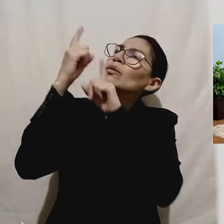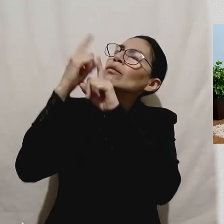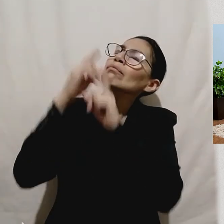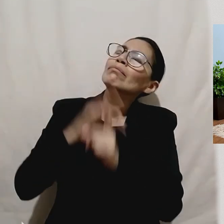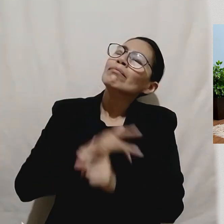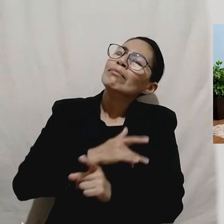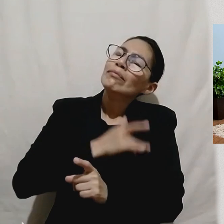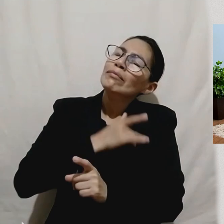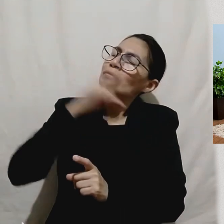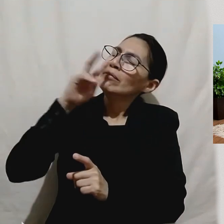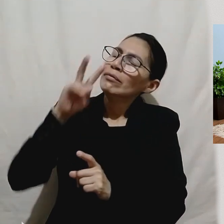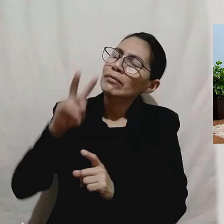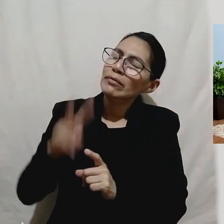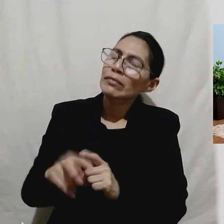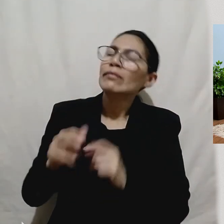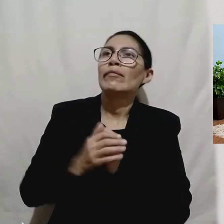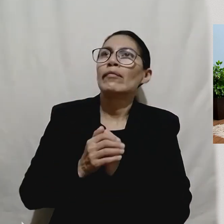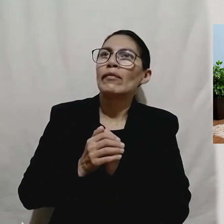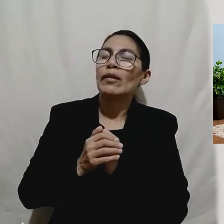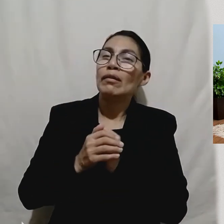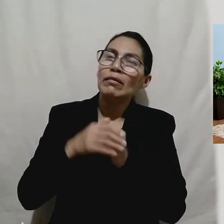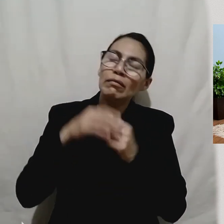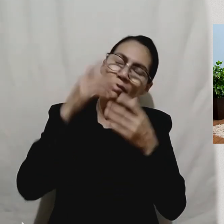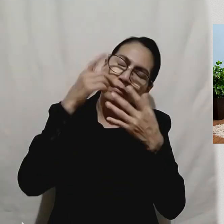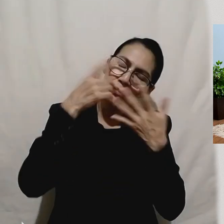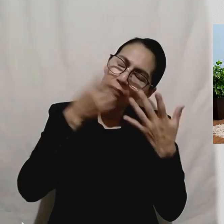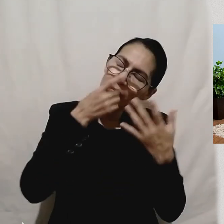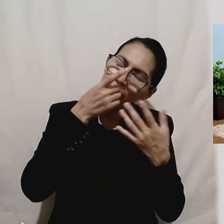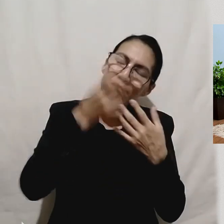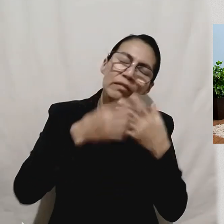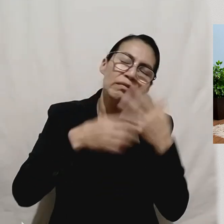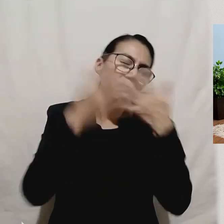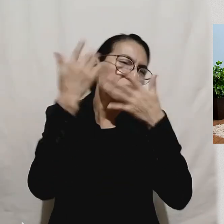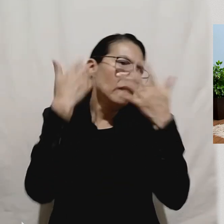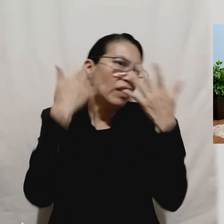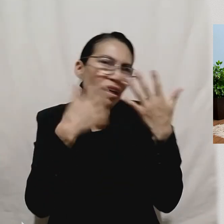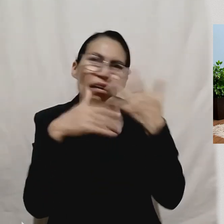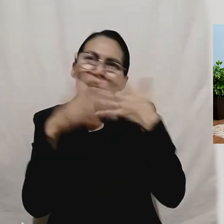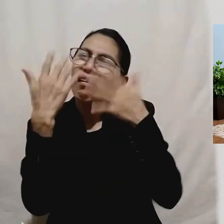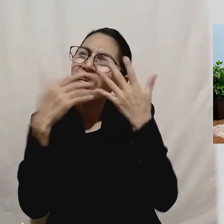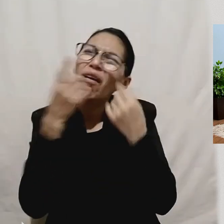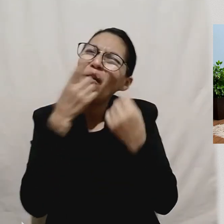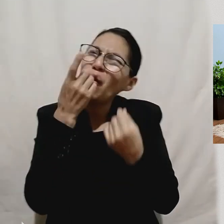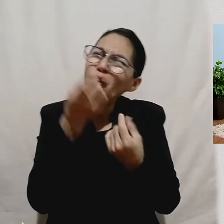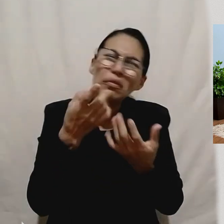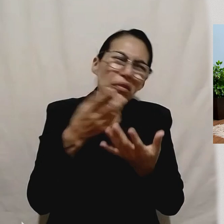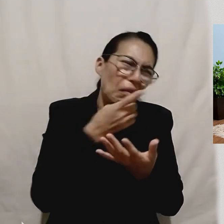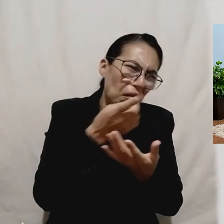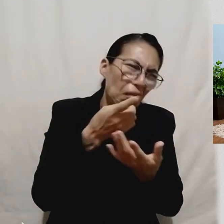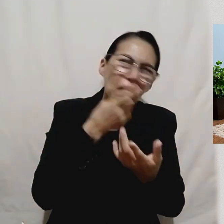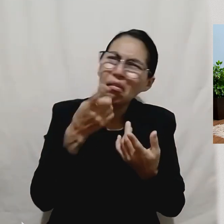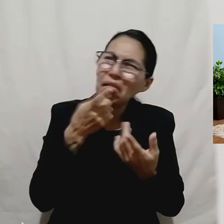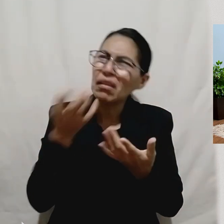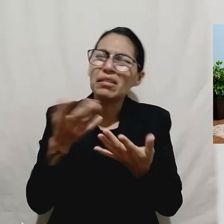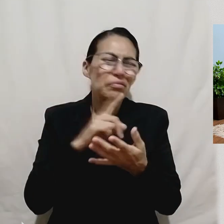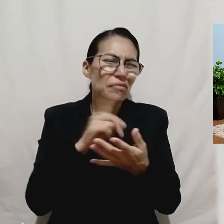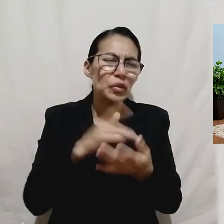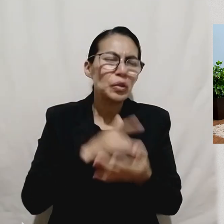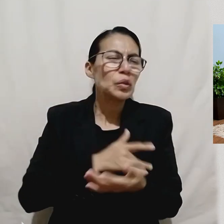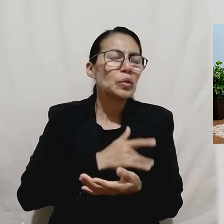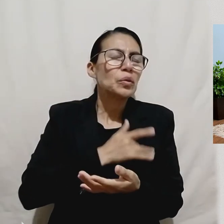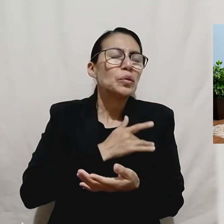sinceramente no un protocolos no no en ritos más que todo de